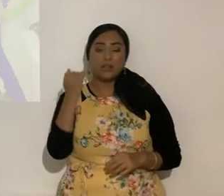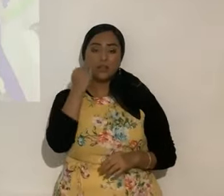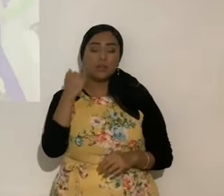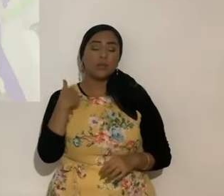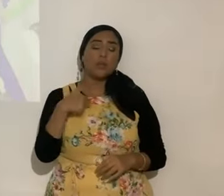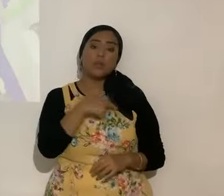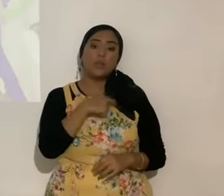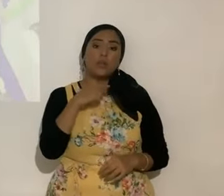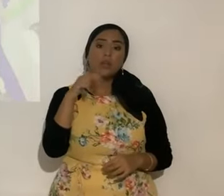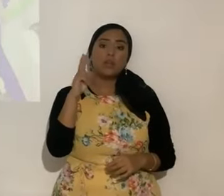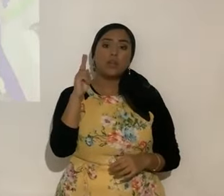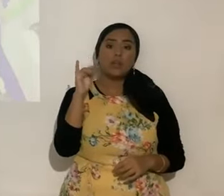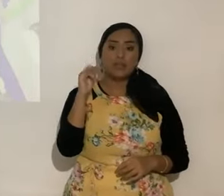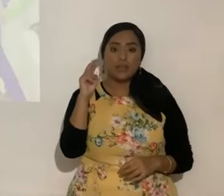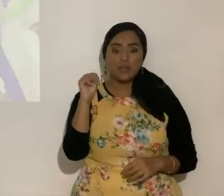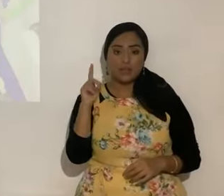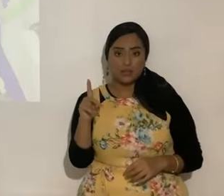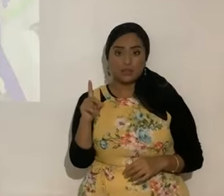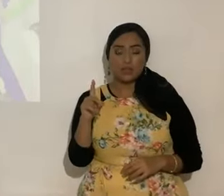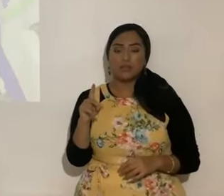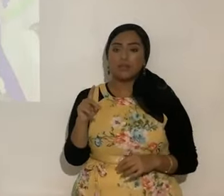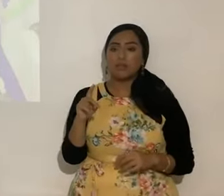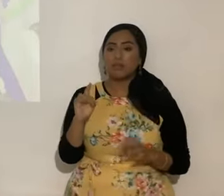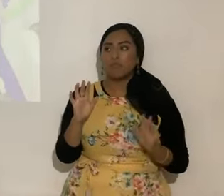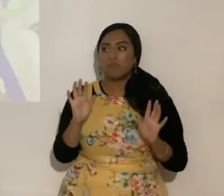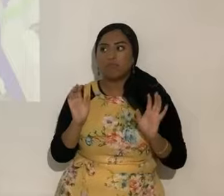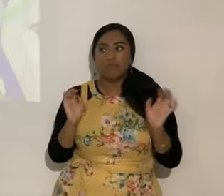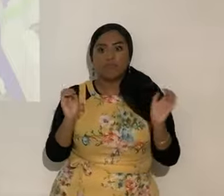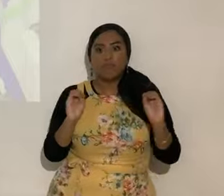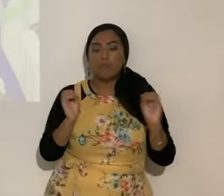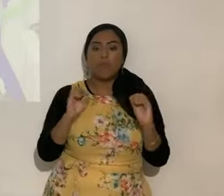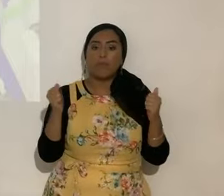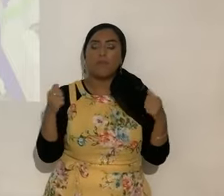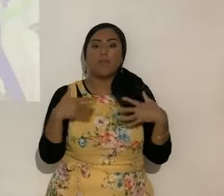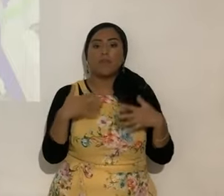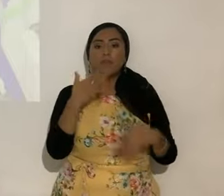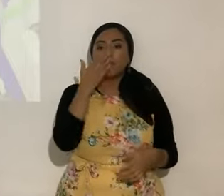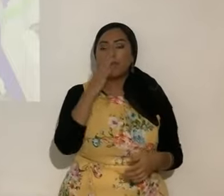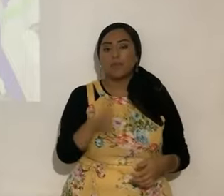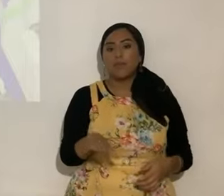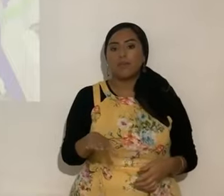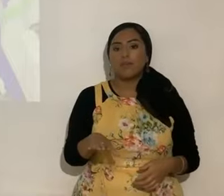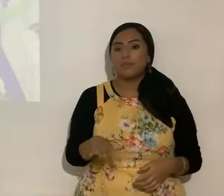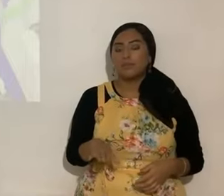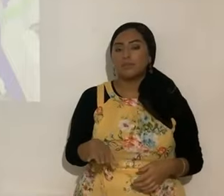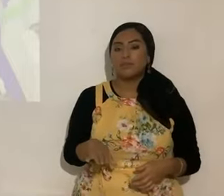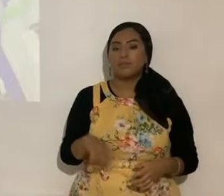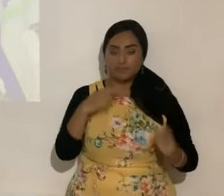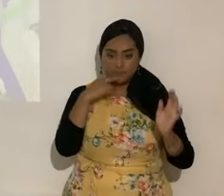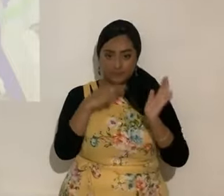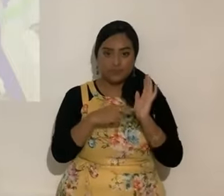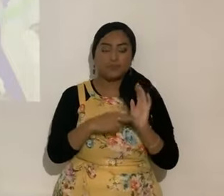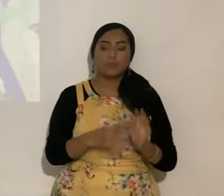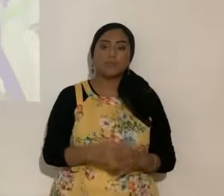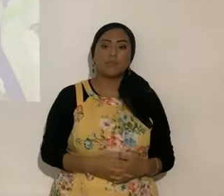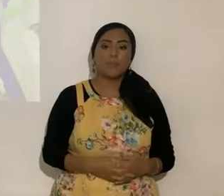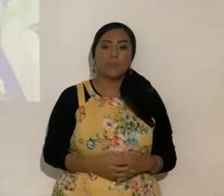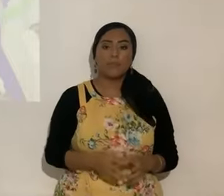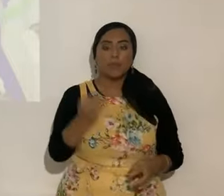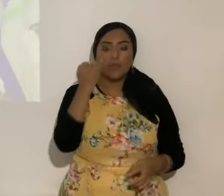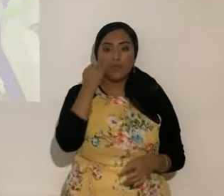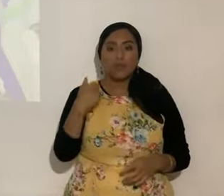es bondadoso, no se tiene miedo del mal. Anótalo. Y es que